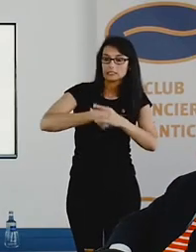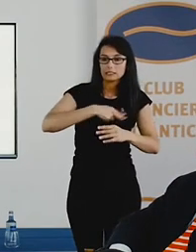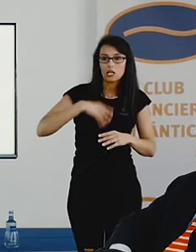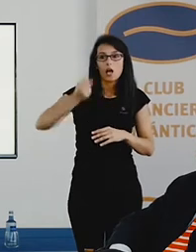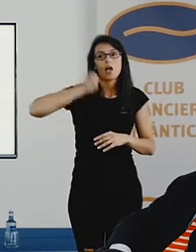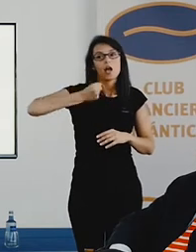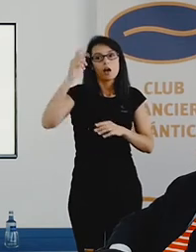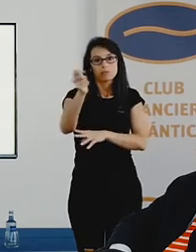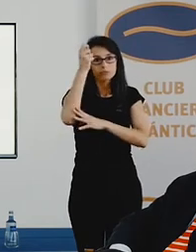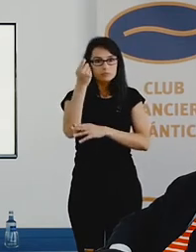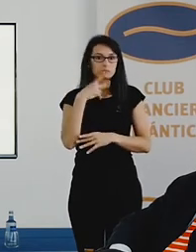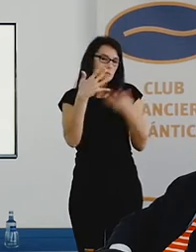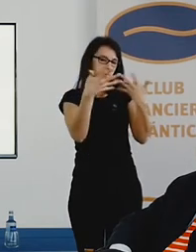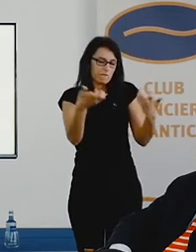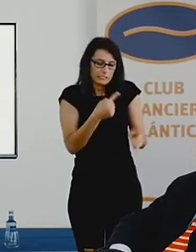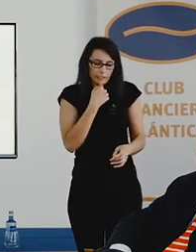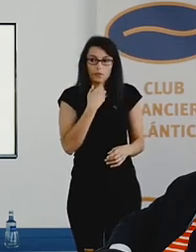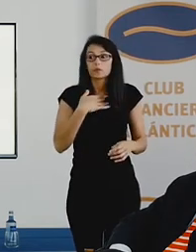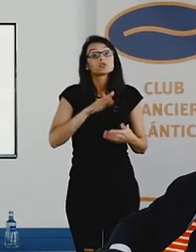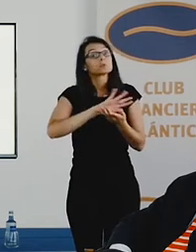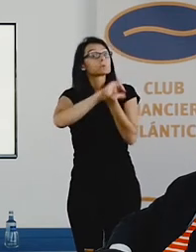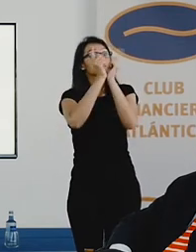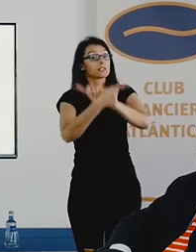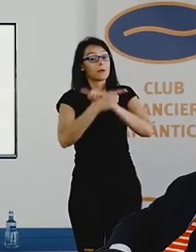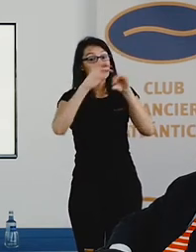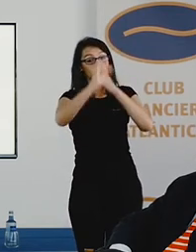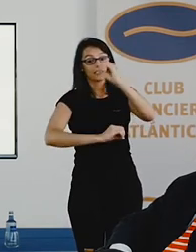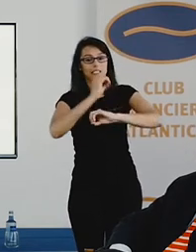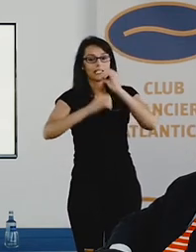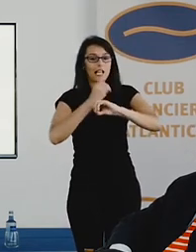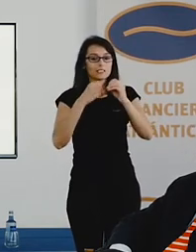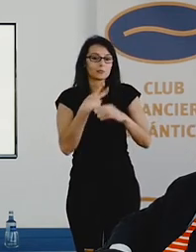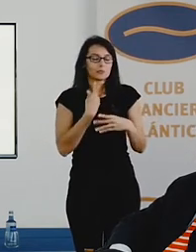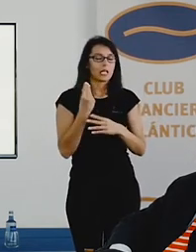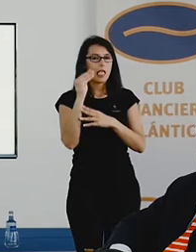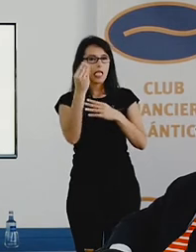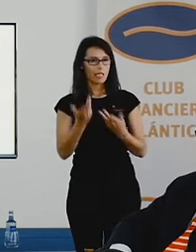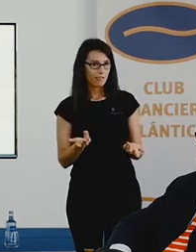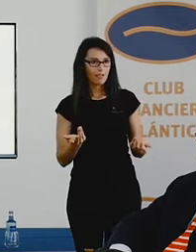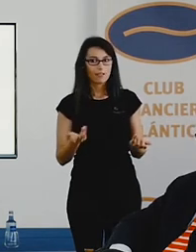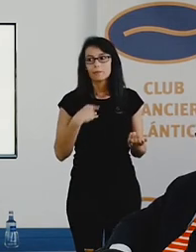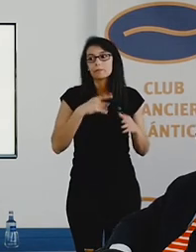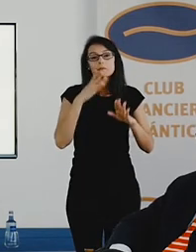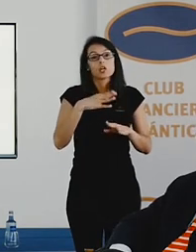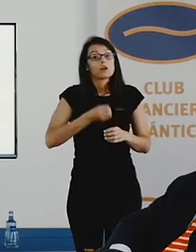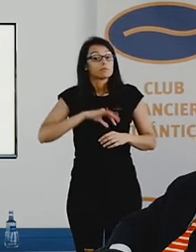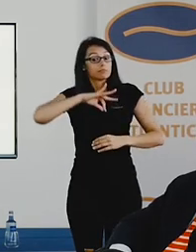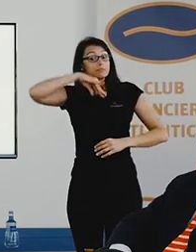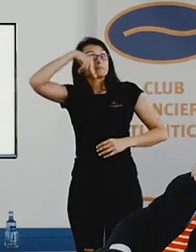algo así era la letra. Bueno, nosotros lo cambiamos por satélites porque somos frikis, estamos utilizando tecnología sin perder para nada la